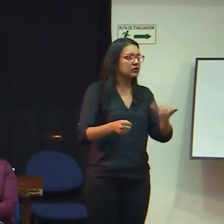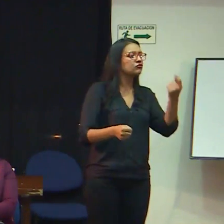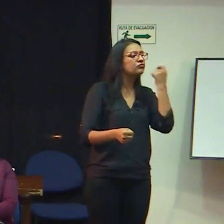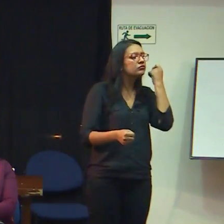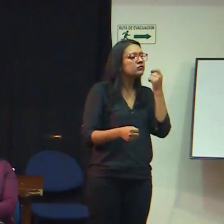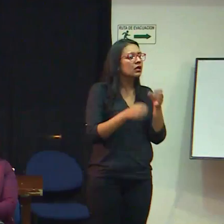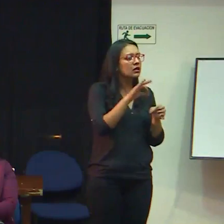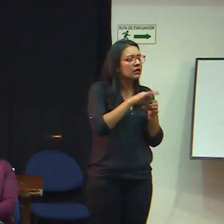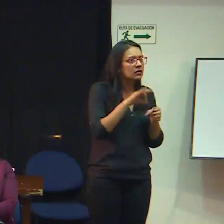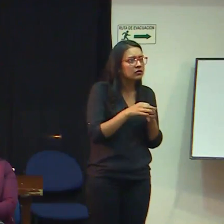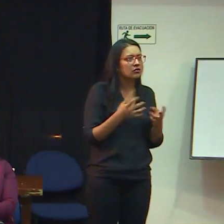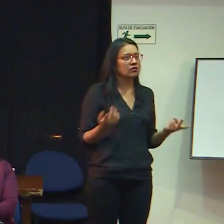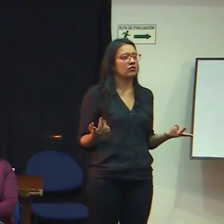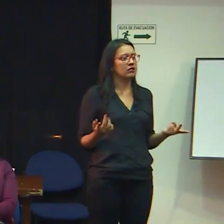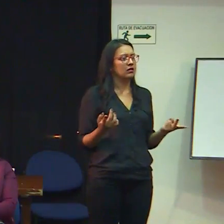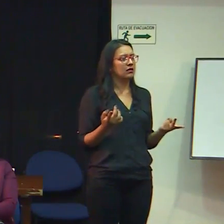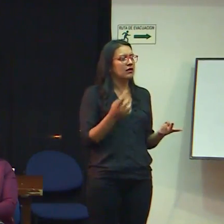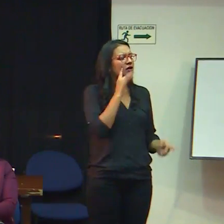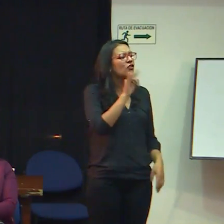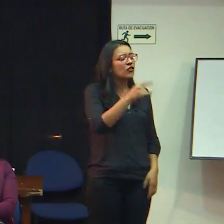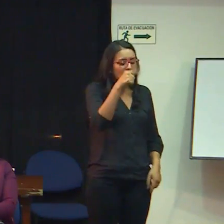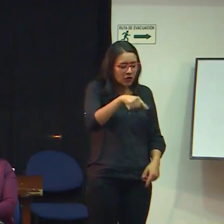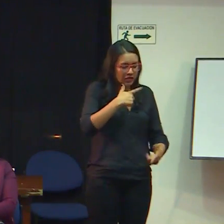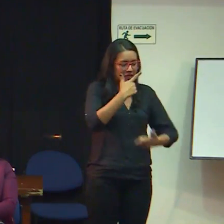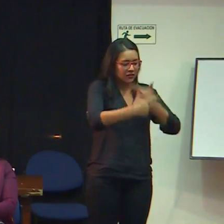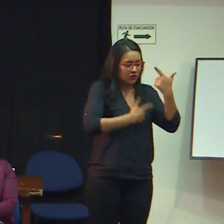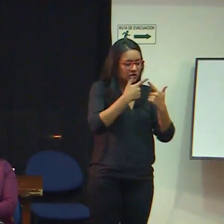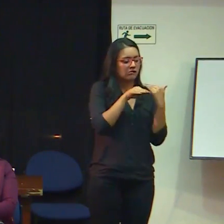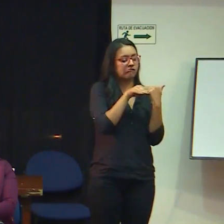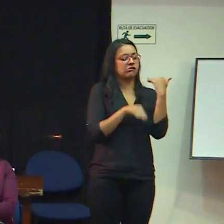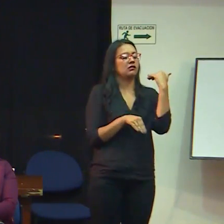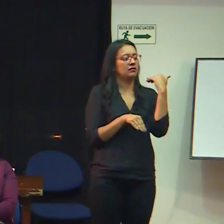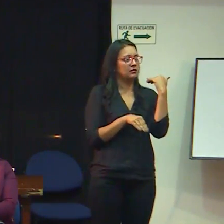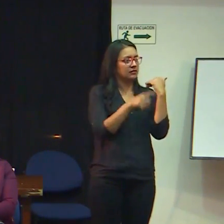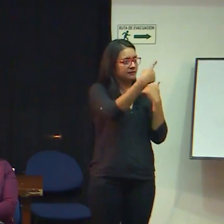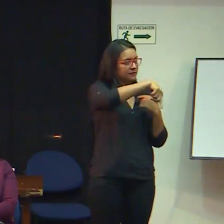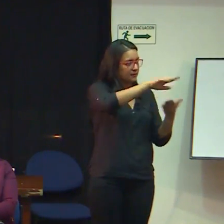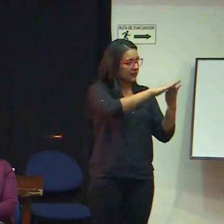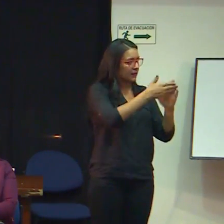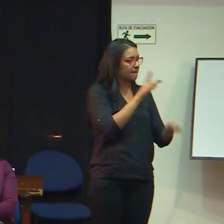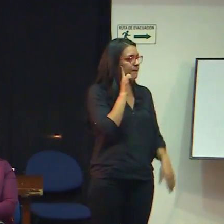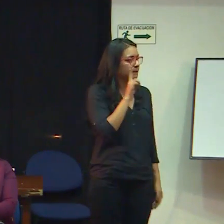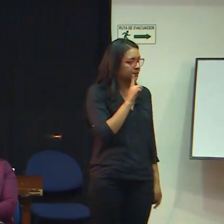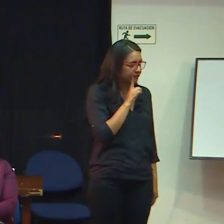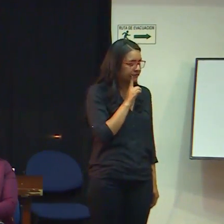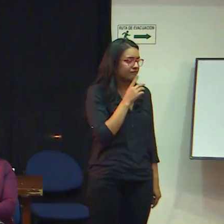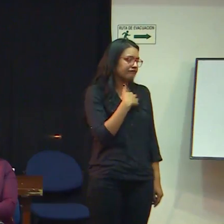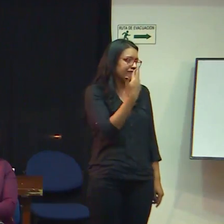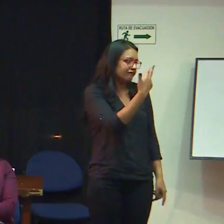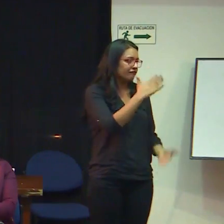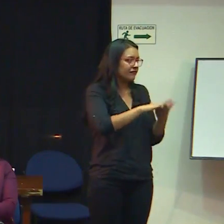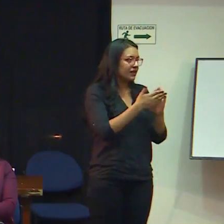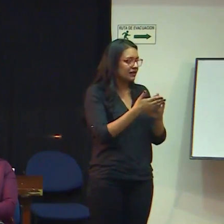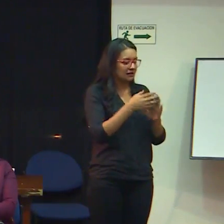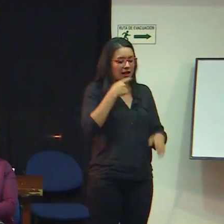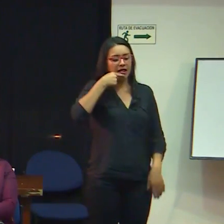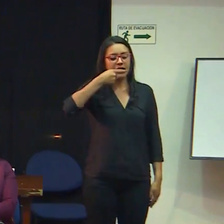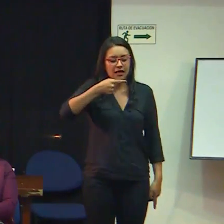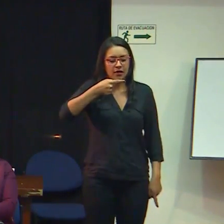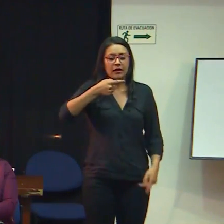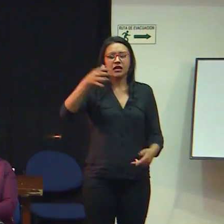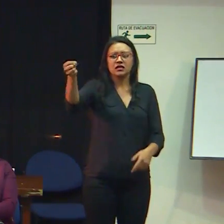la elección. ¿De qué manera estas luchas y desigualdades de ustedes como comunidad sorda, reitero, de la lengua,